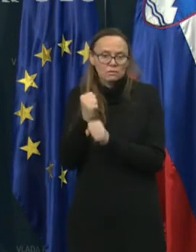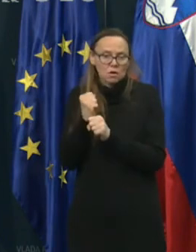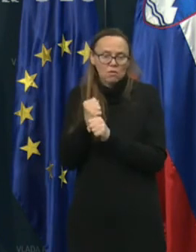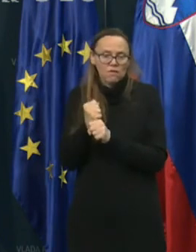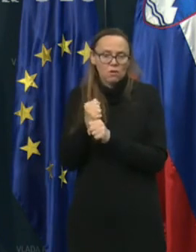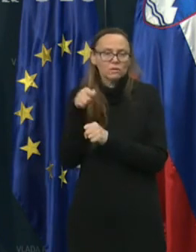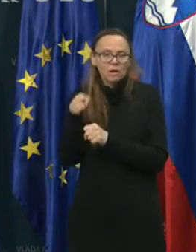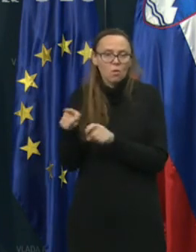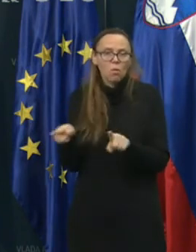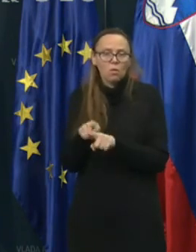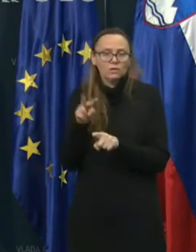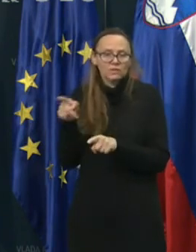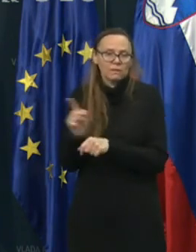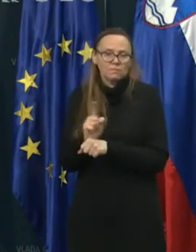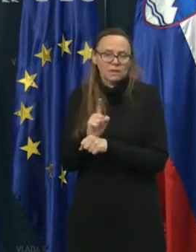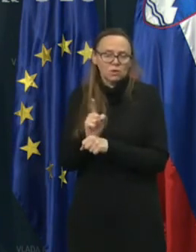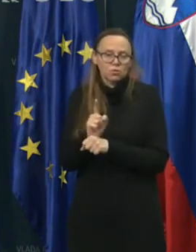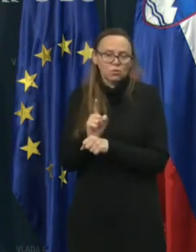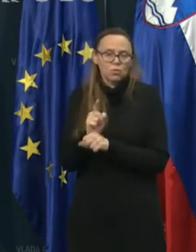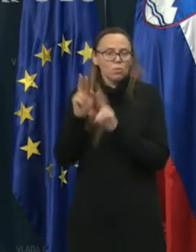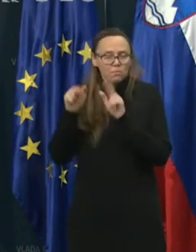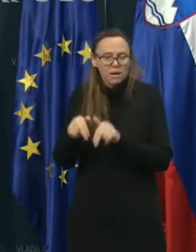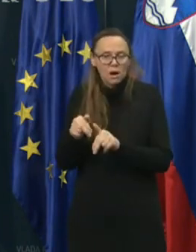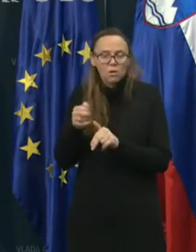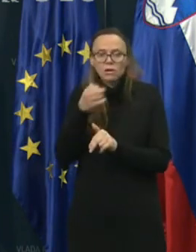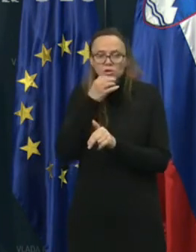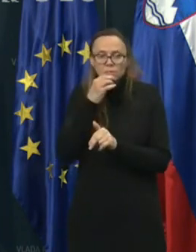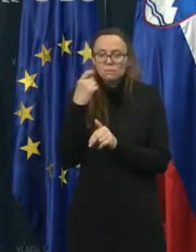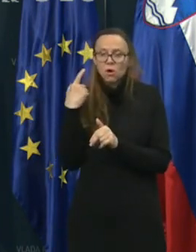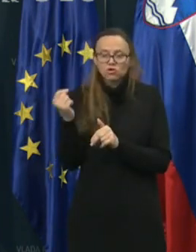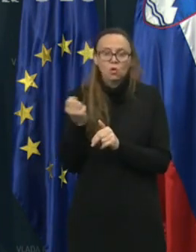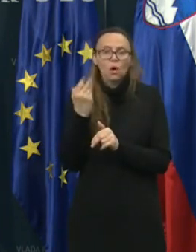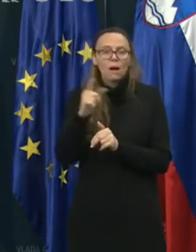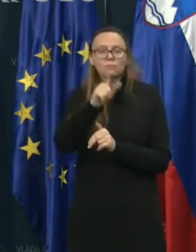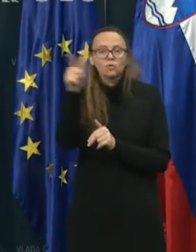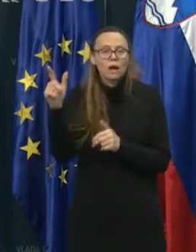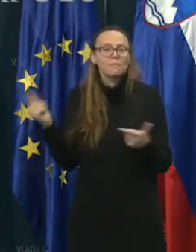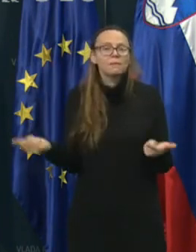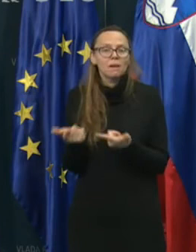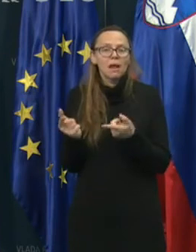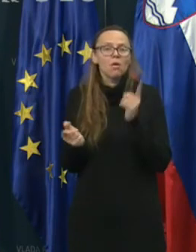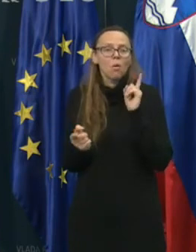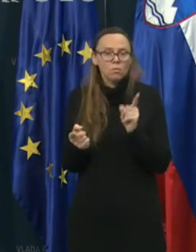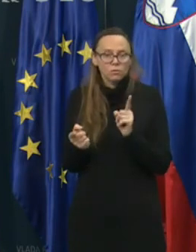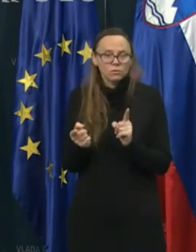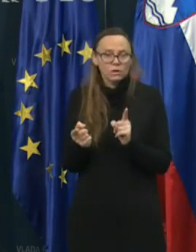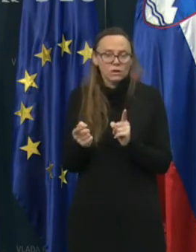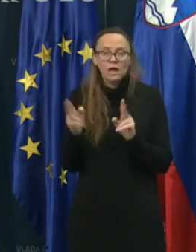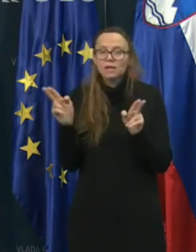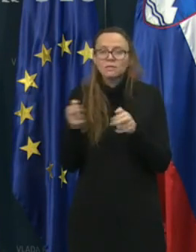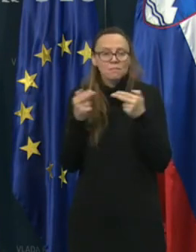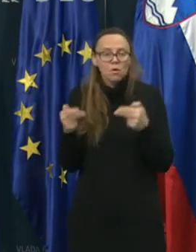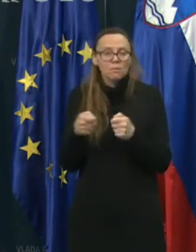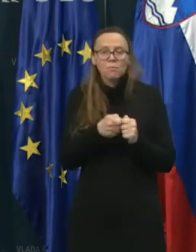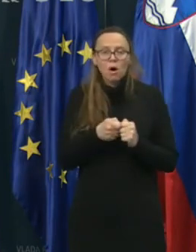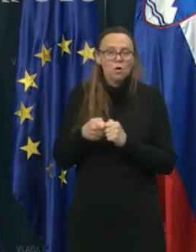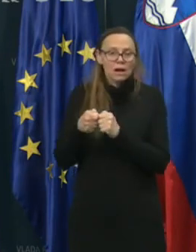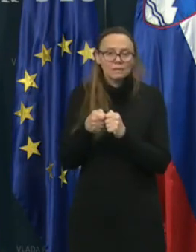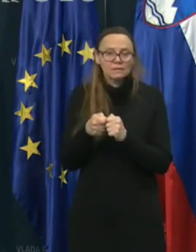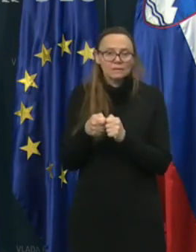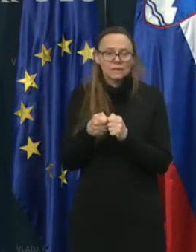tako, kot je v tem trenutku razsodno, če pa bi odšel kam drugam, bi ga lahko opozorili. Ne moremo pa